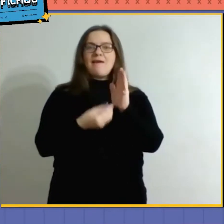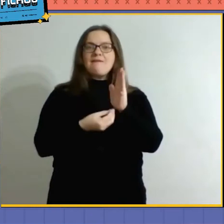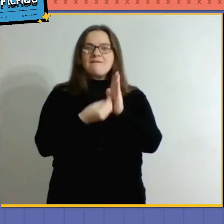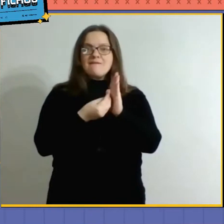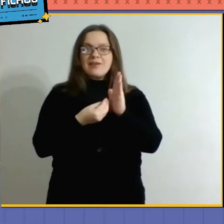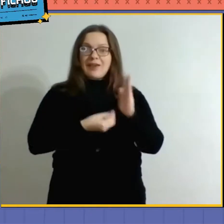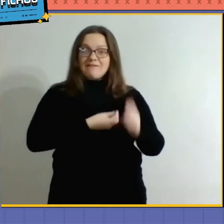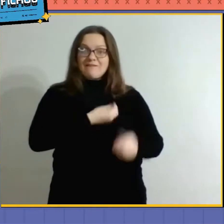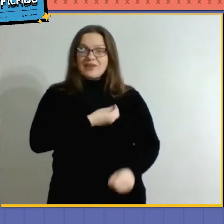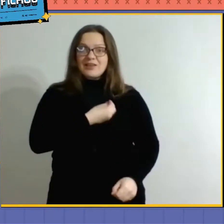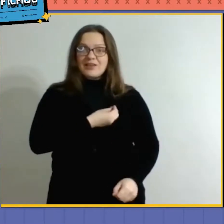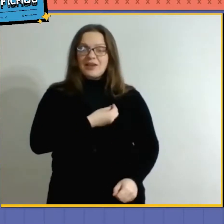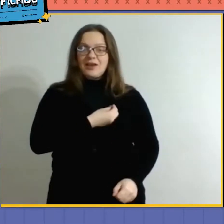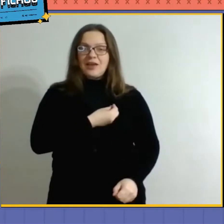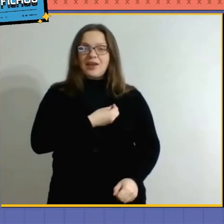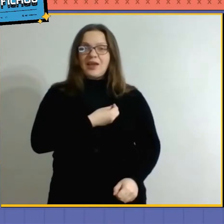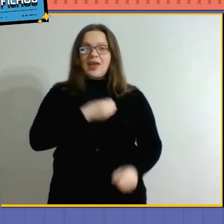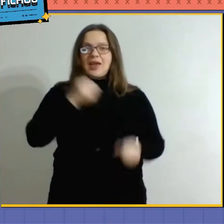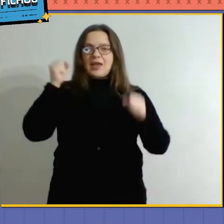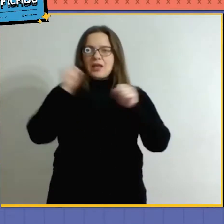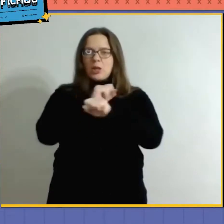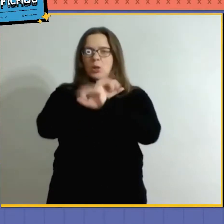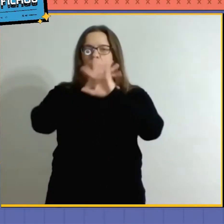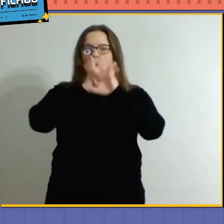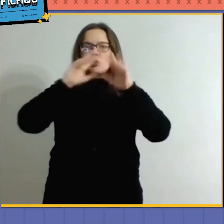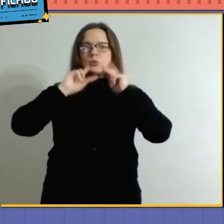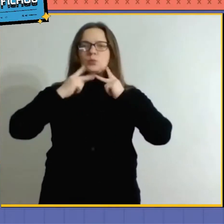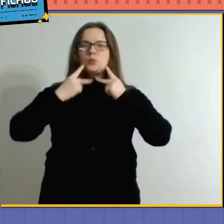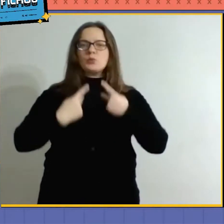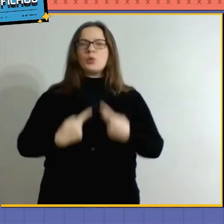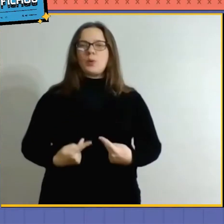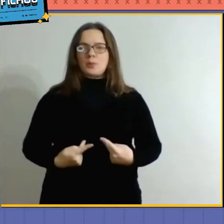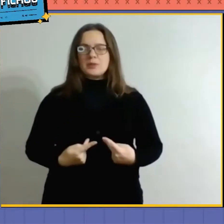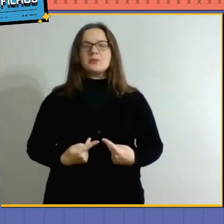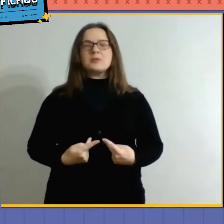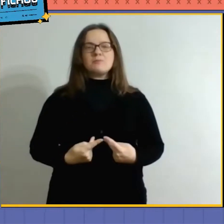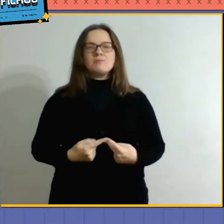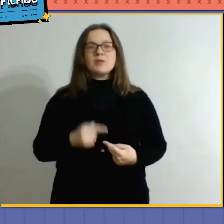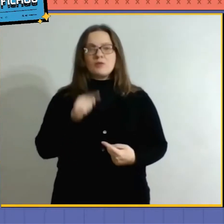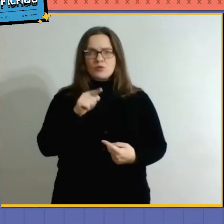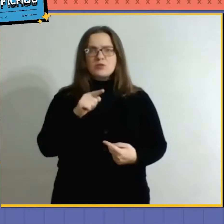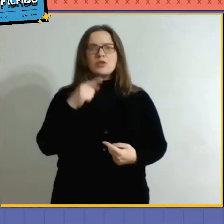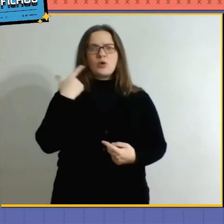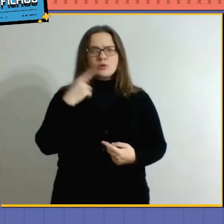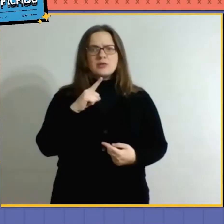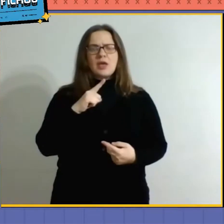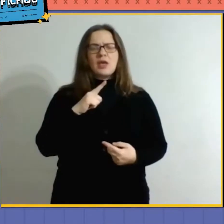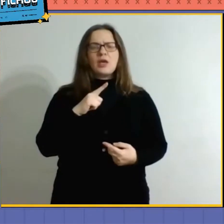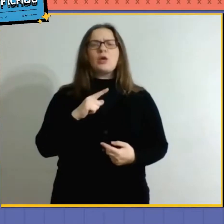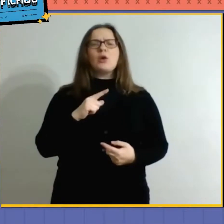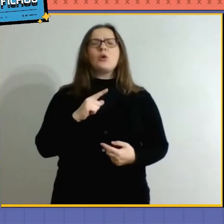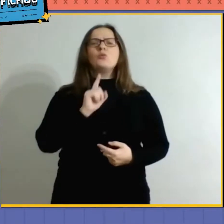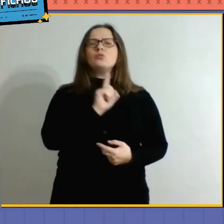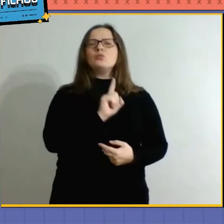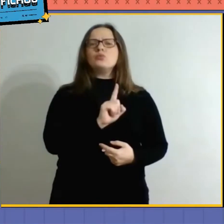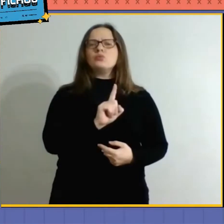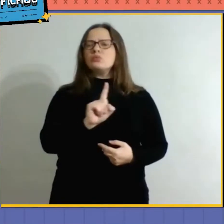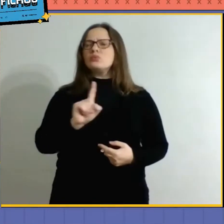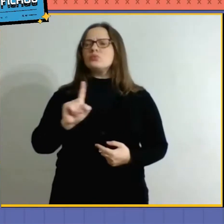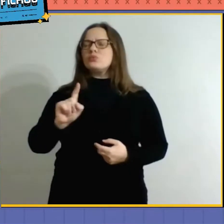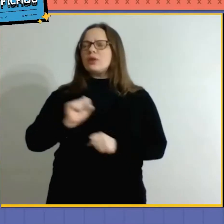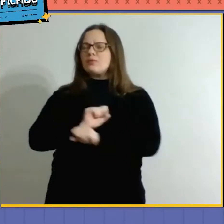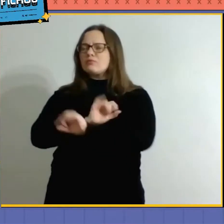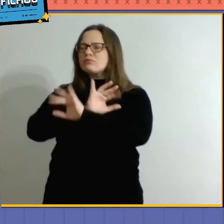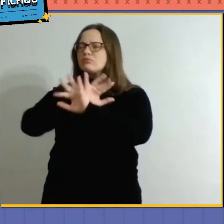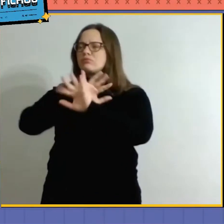amado filho de Deus você pode ser luz onde você estiver Porque você vai estar mostrando para as pessoas na verdade